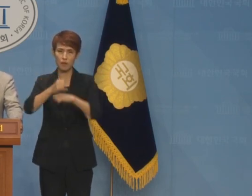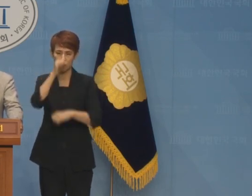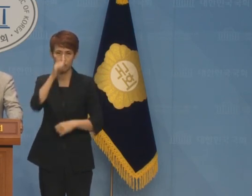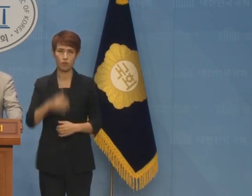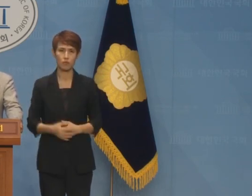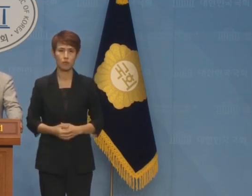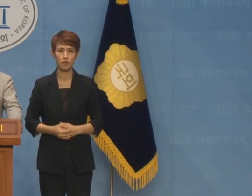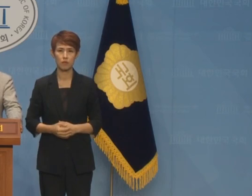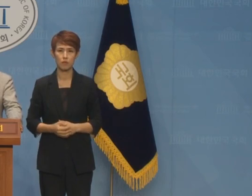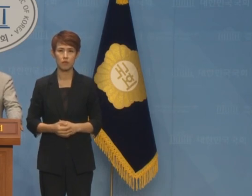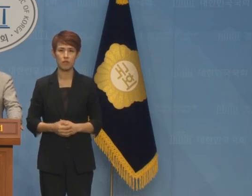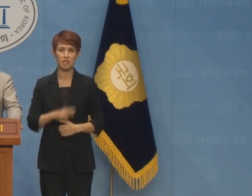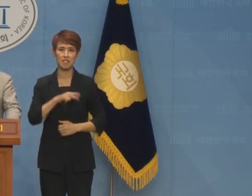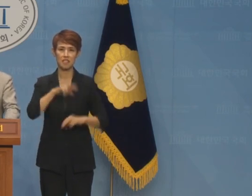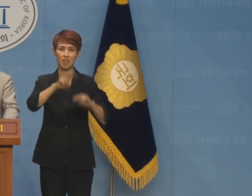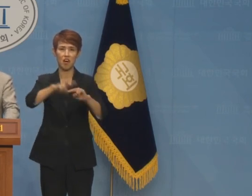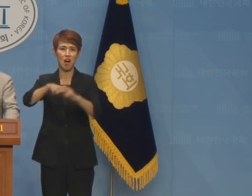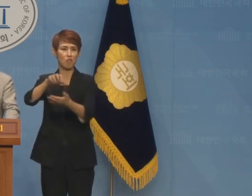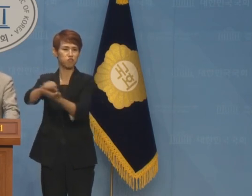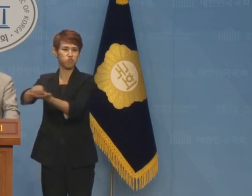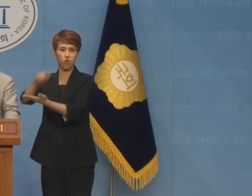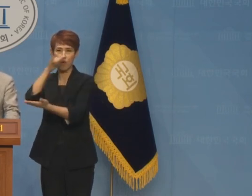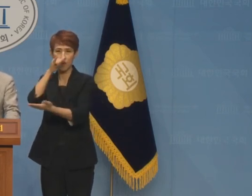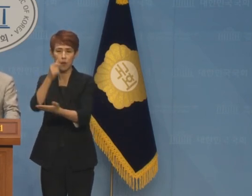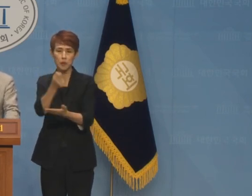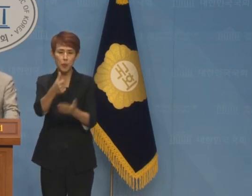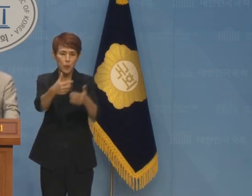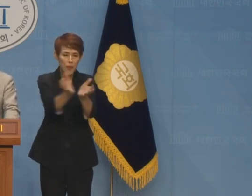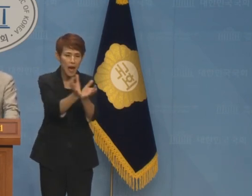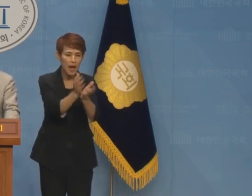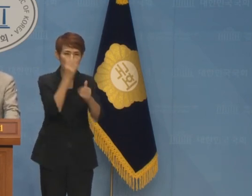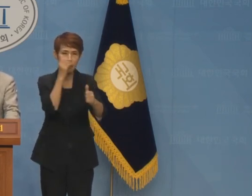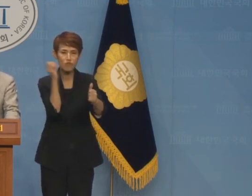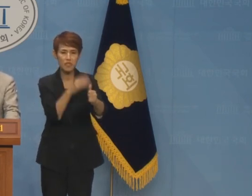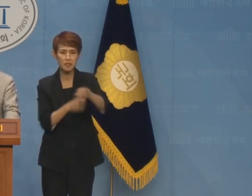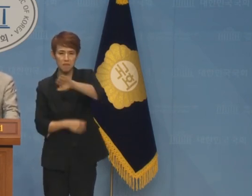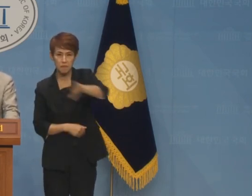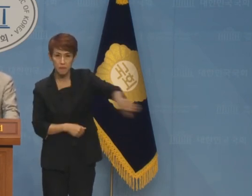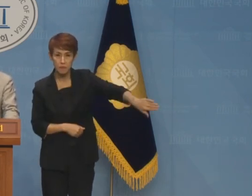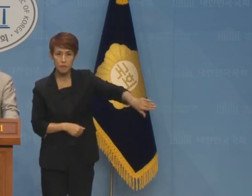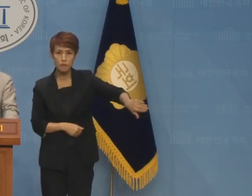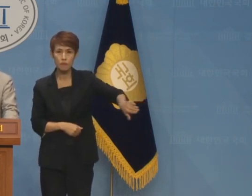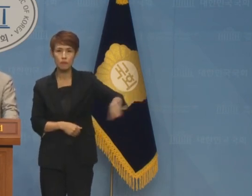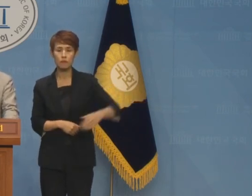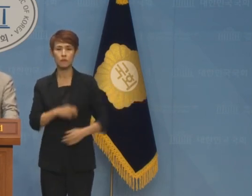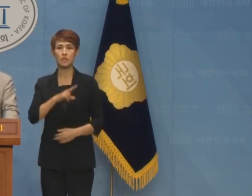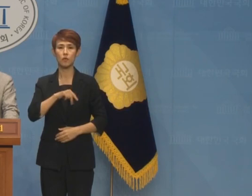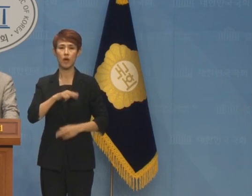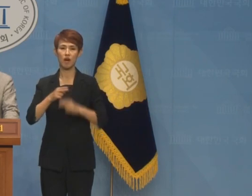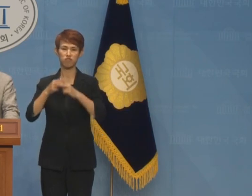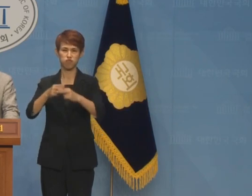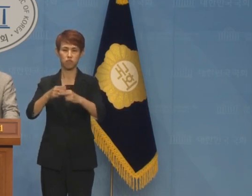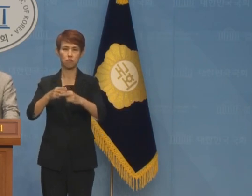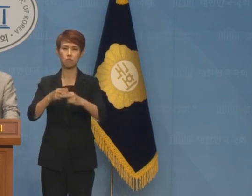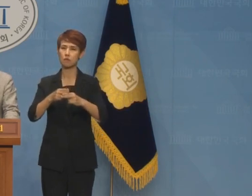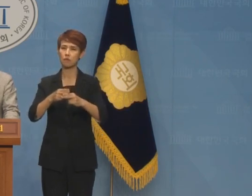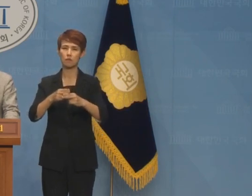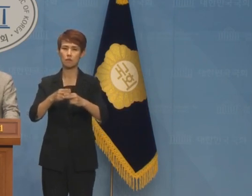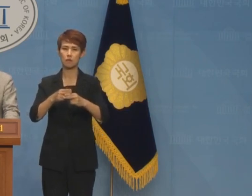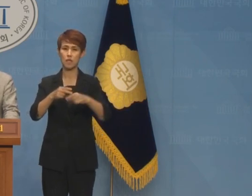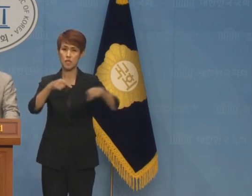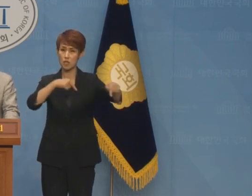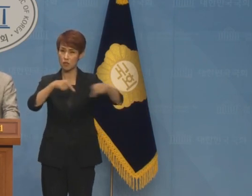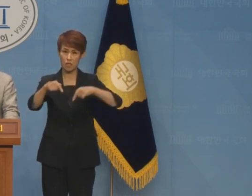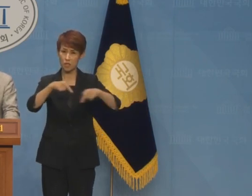의석을 휘두르며 소수 정당을 배제하고 무시하는 의회 독재는 우리 헌정 질서의